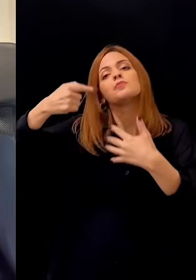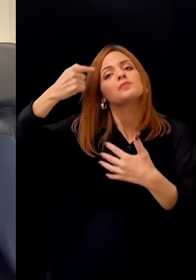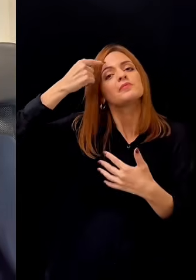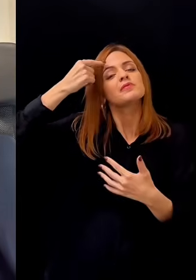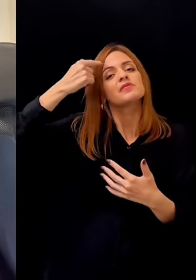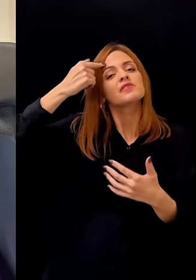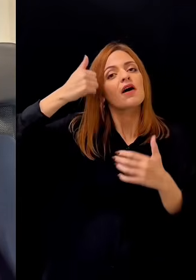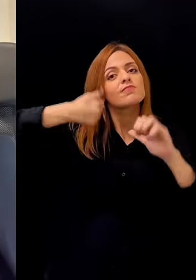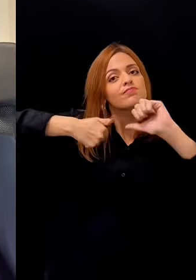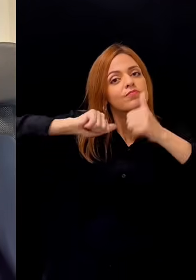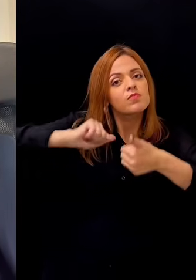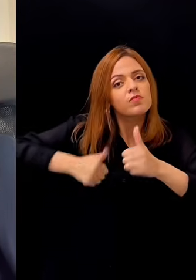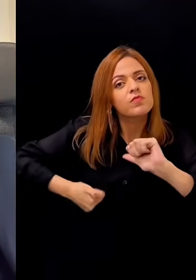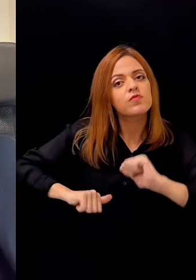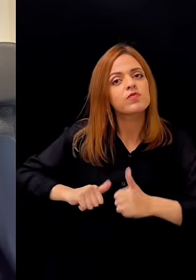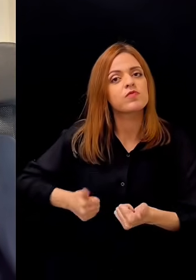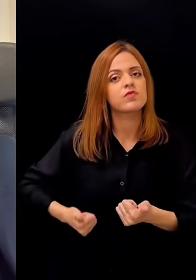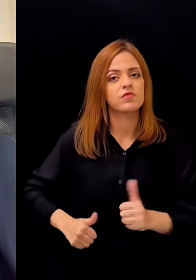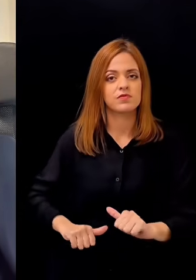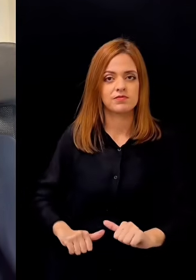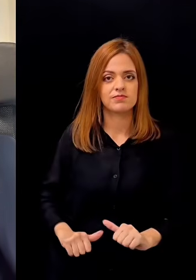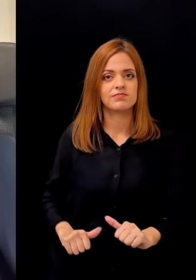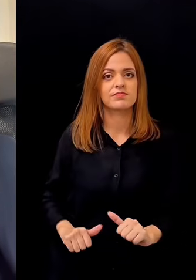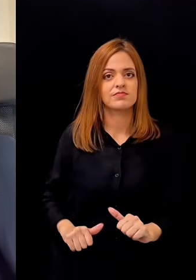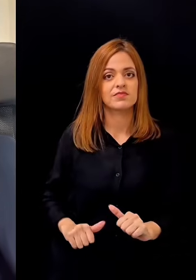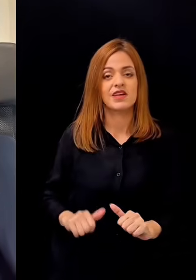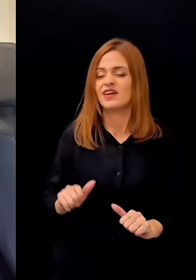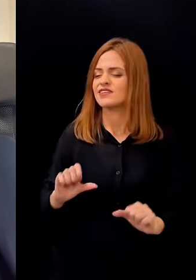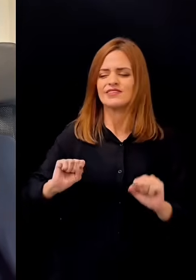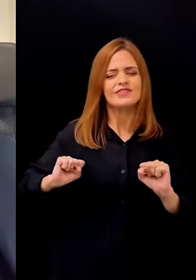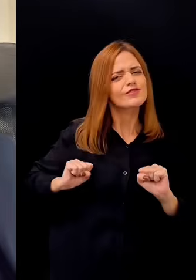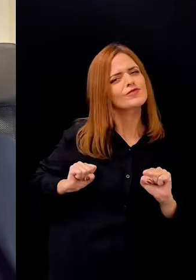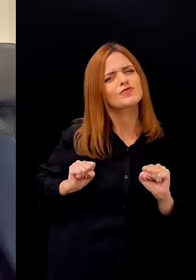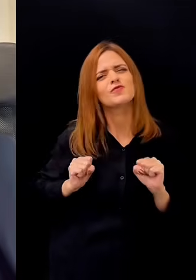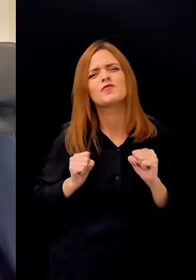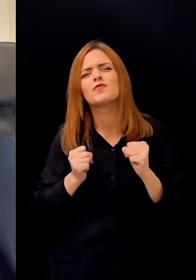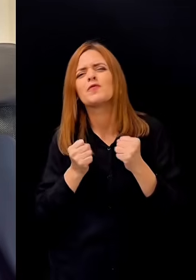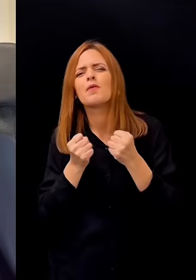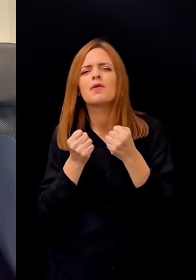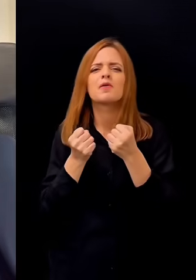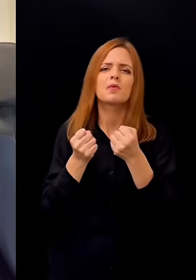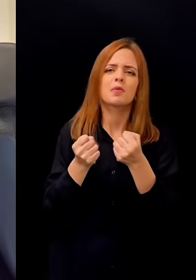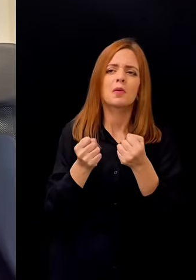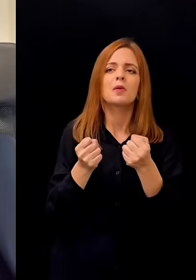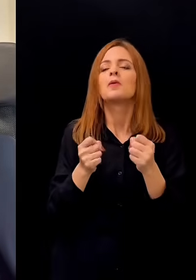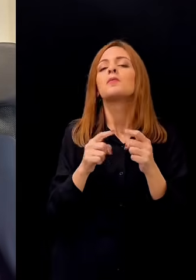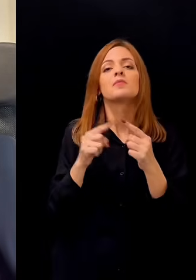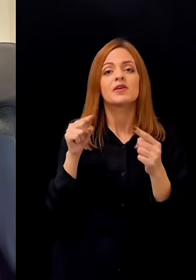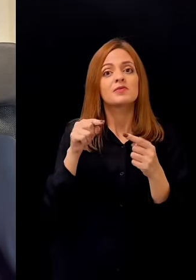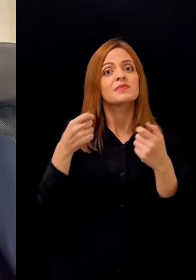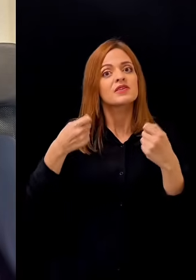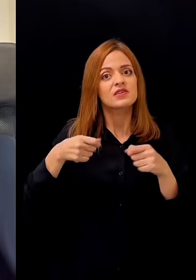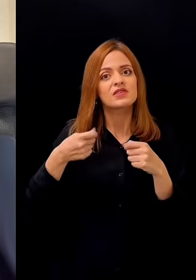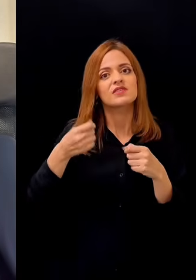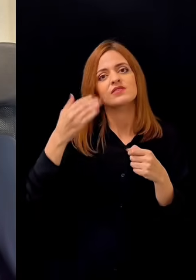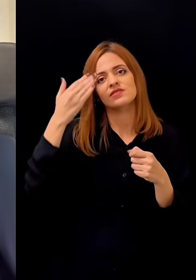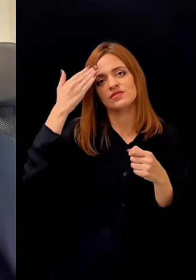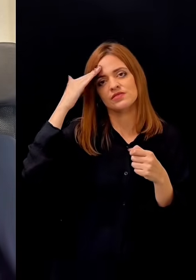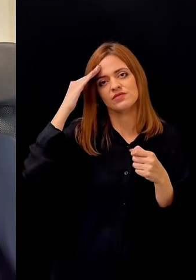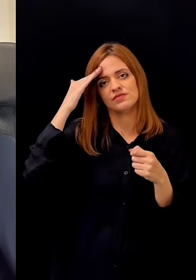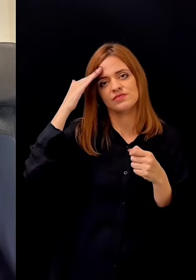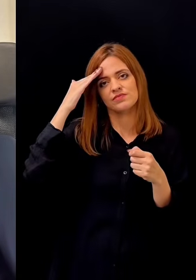pesar, avaliar, fazer das tripas coração, mas tem que entender essas